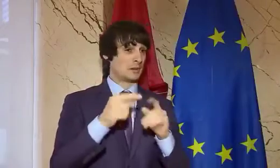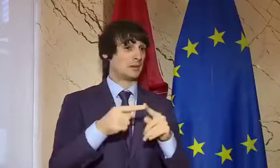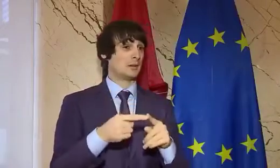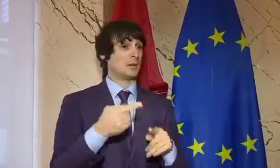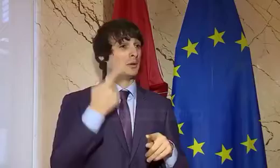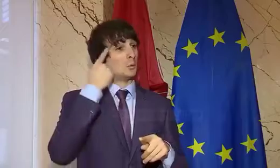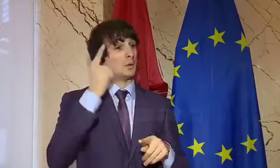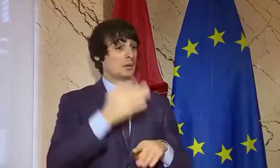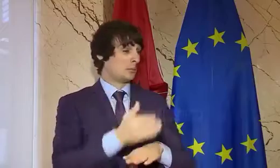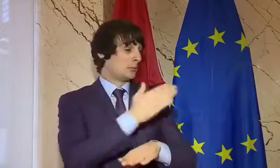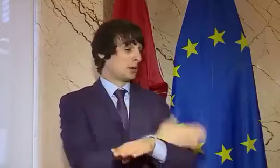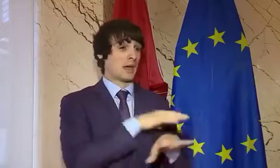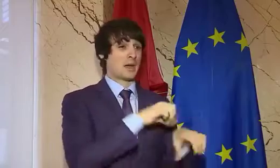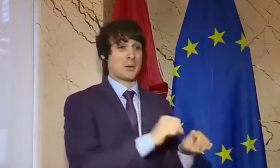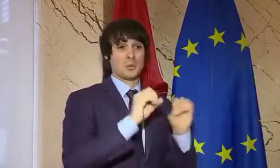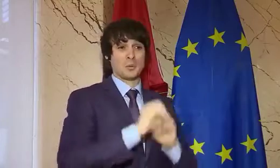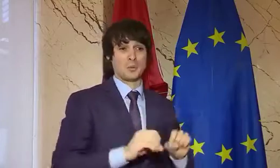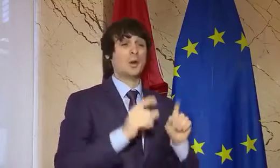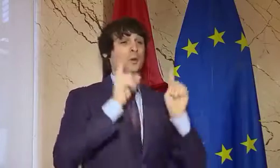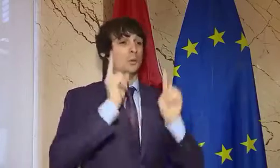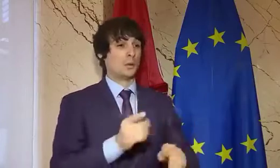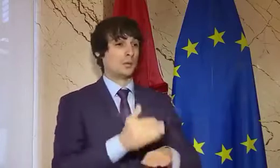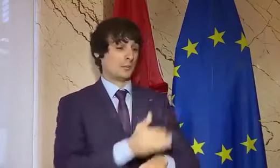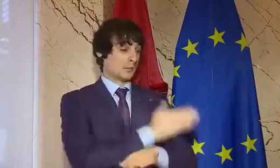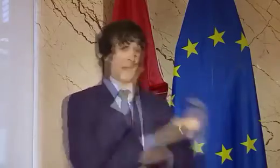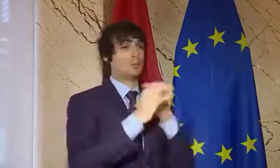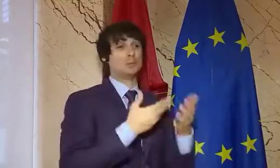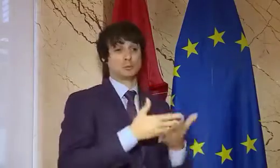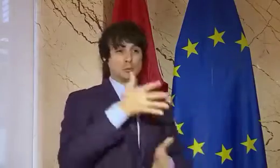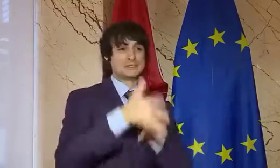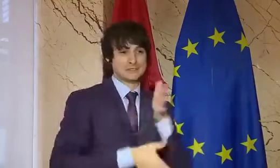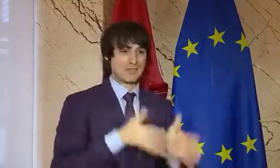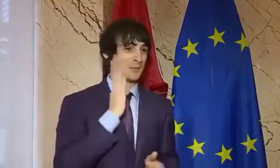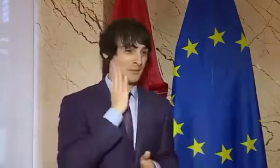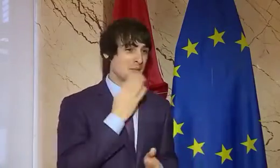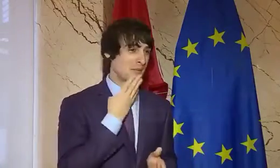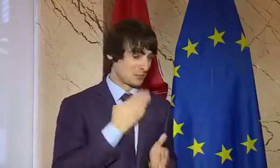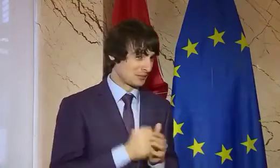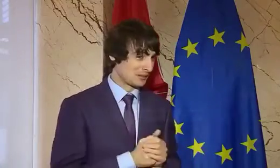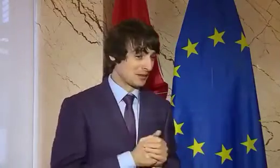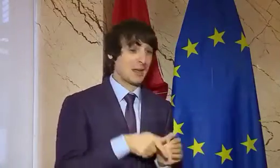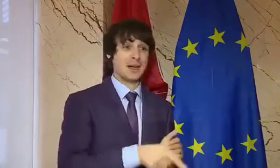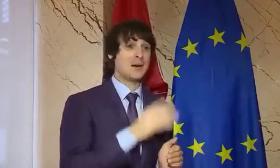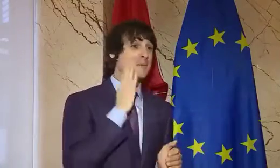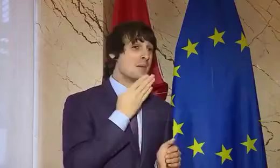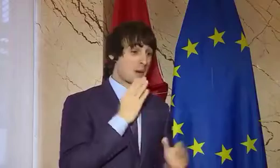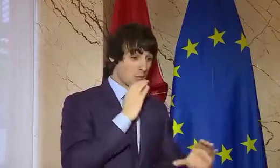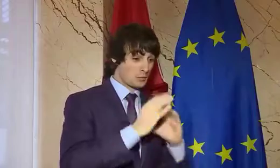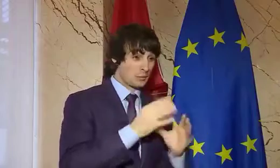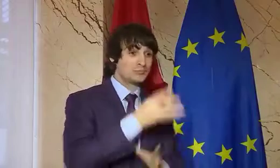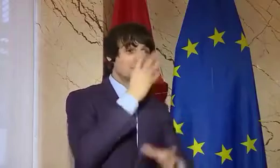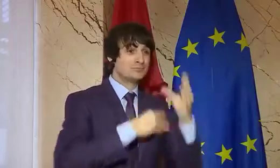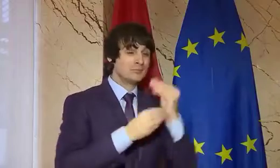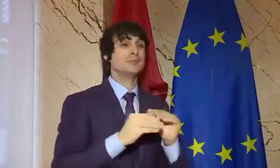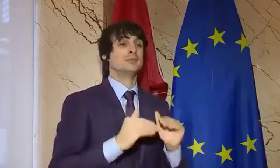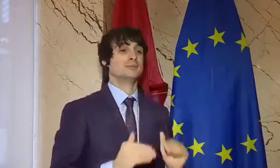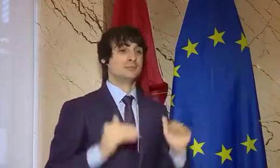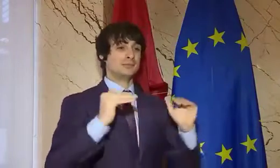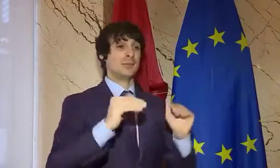është vështirësia shumë e madhe e prindërve për komunikimin me fëmijët e tyre. Ne mendojmë që trajnimi i prindërve në gjuhën e shenjave do